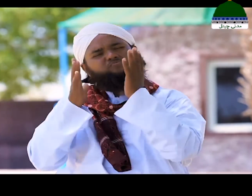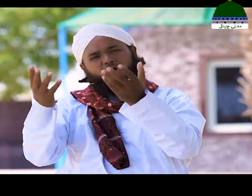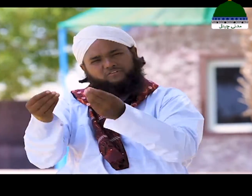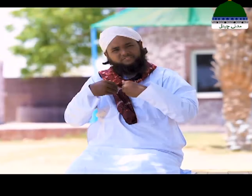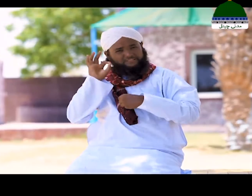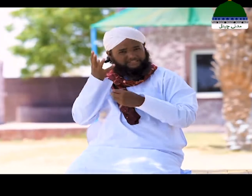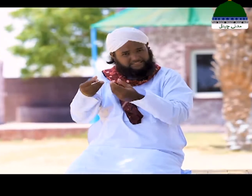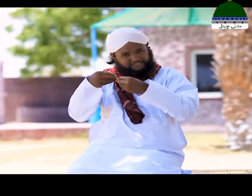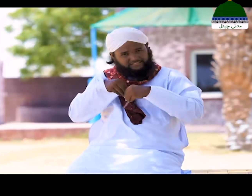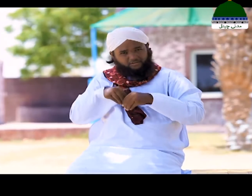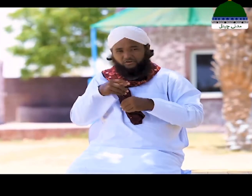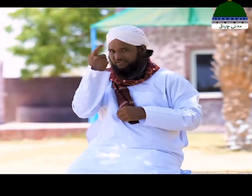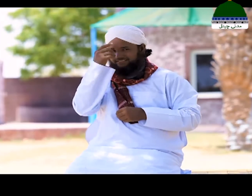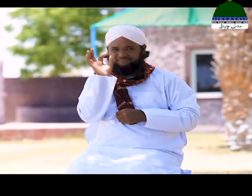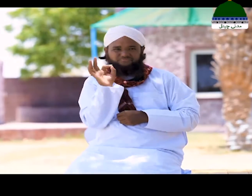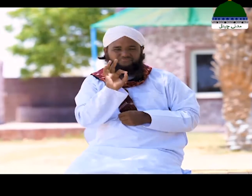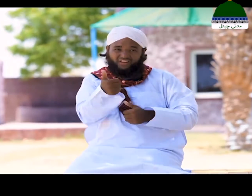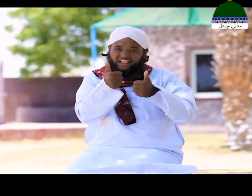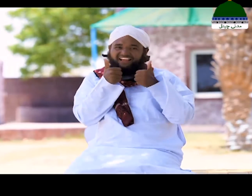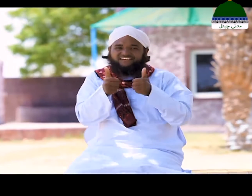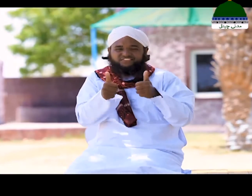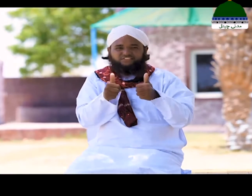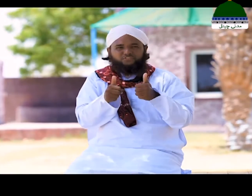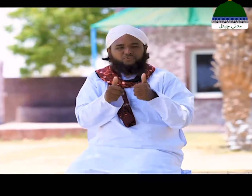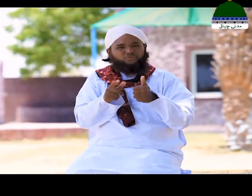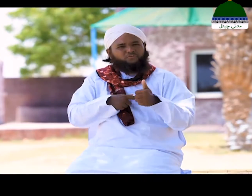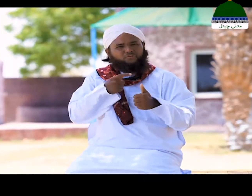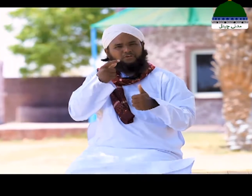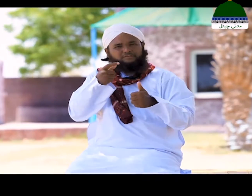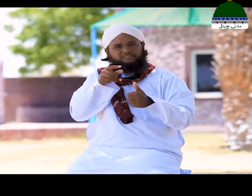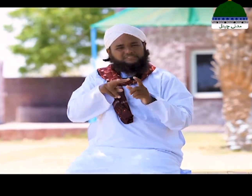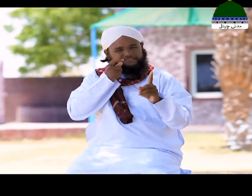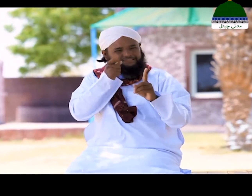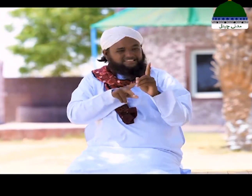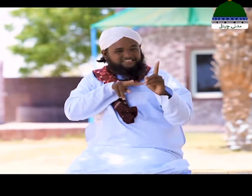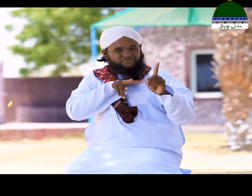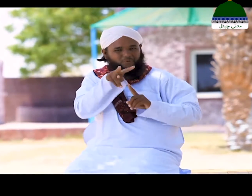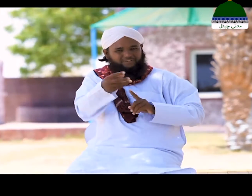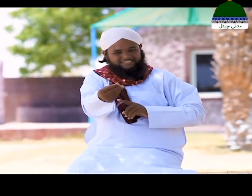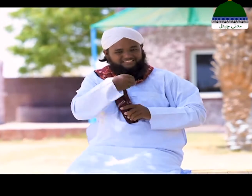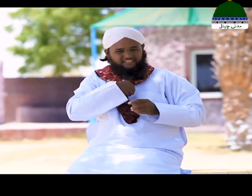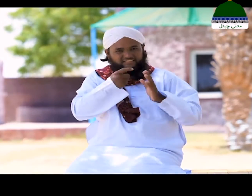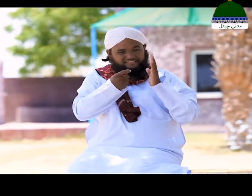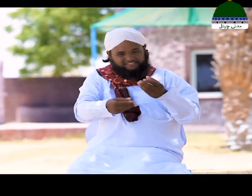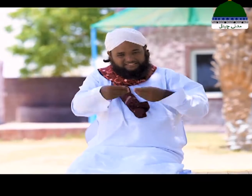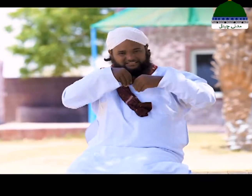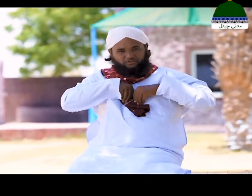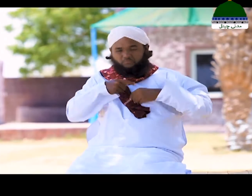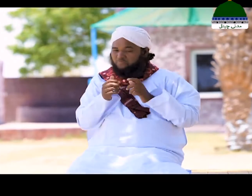جائے۔ میری قسمت کتنی اچھی ہے، میں نے اس شخص کو جھانسا دے کر یہ خط لے لیا ہے، اب میں مالا مال ہو جاؤں گا۔ وہ